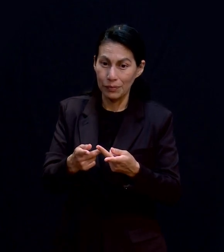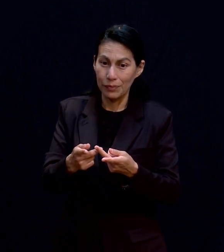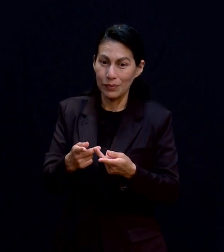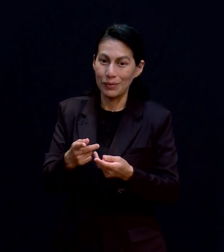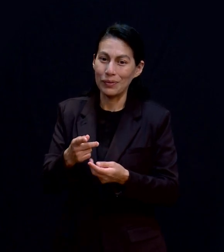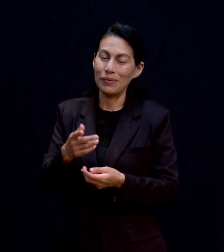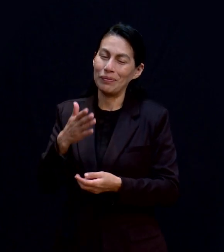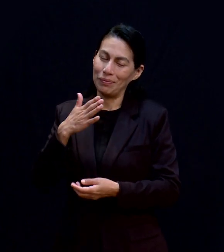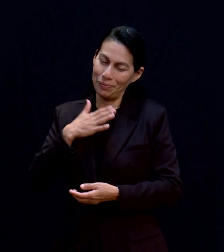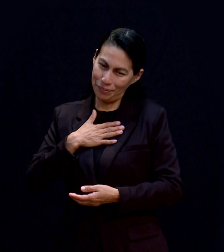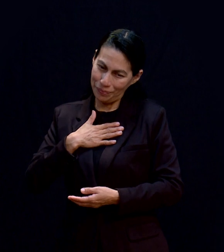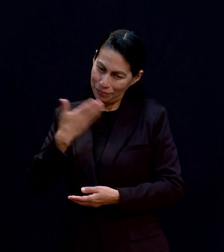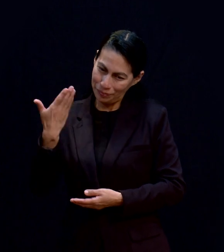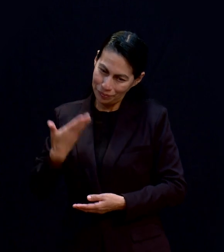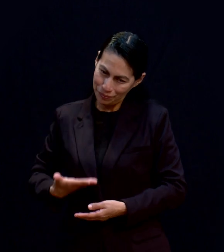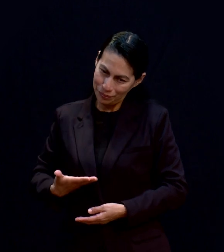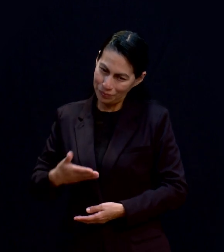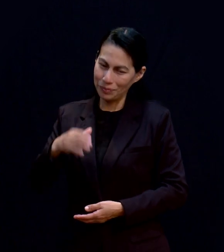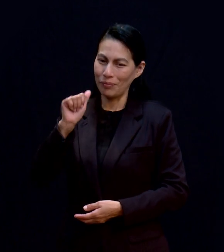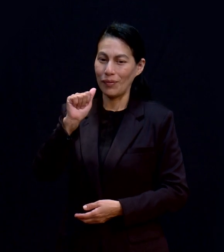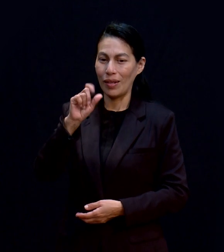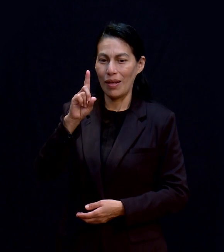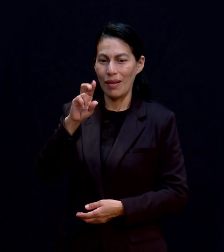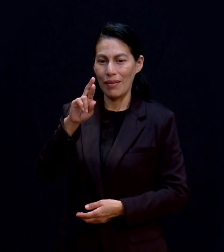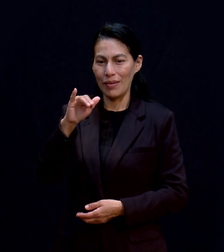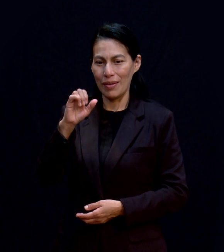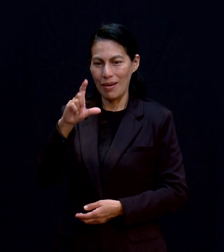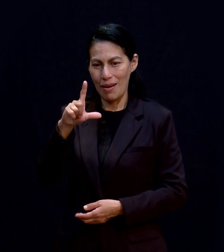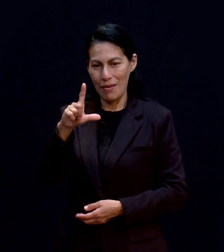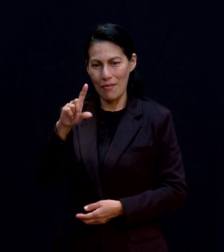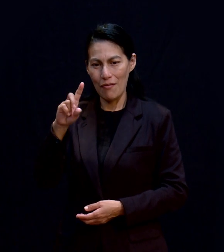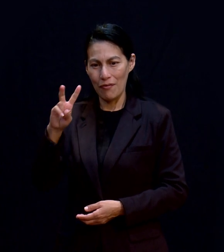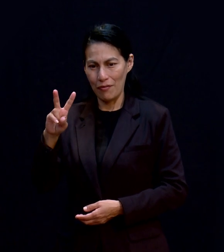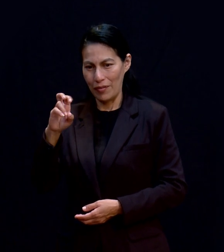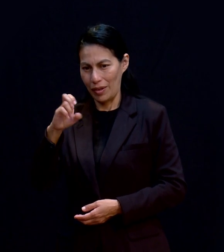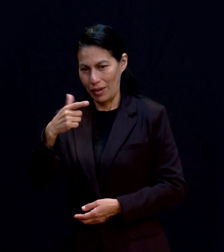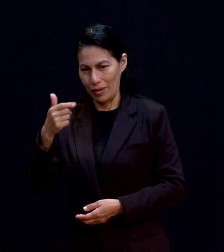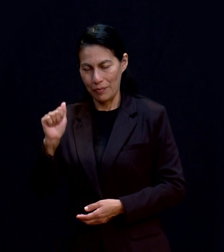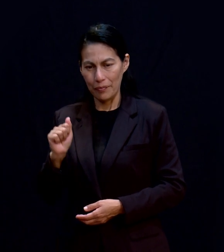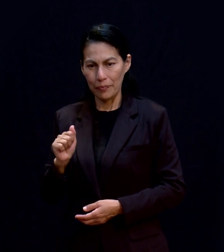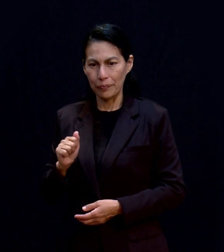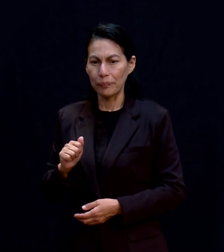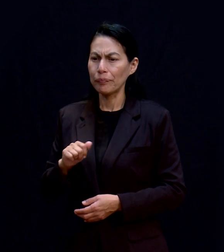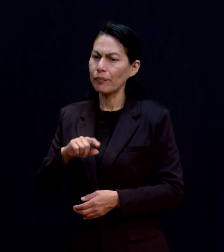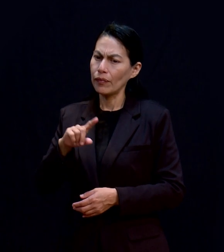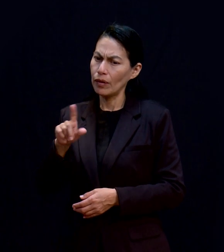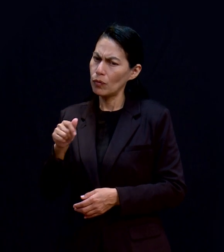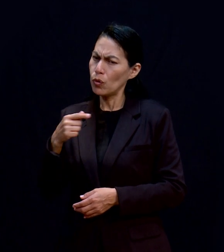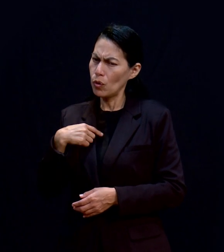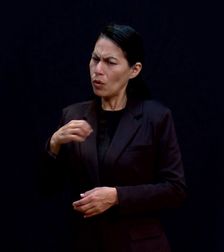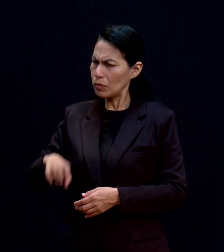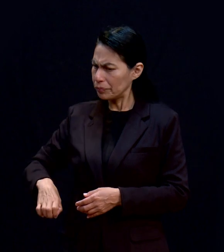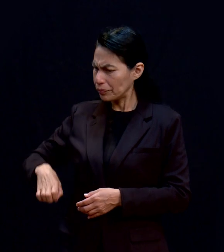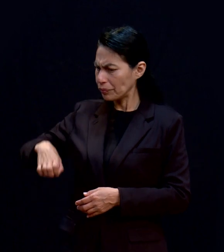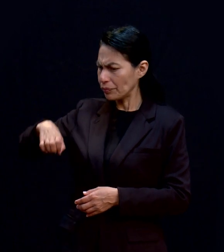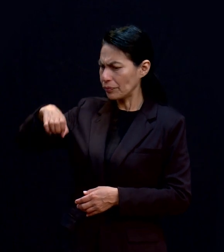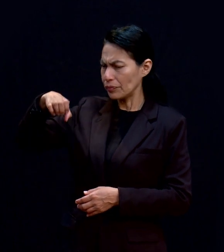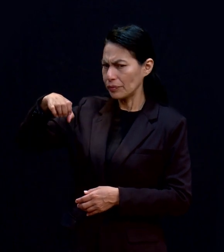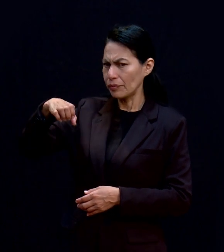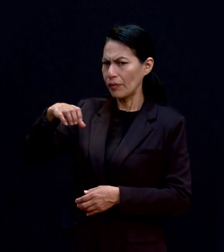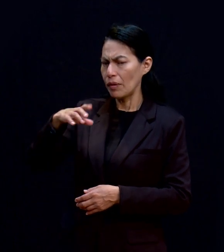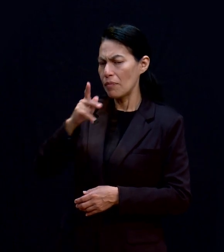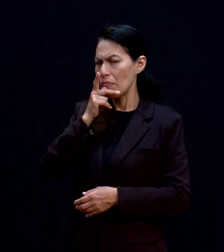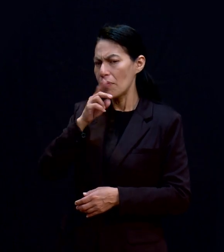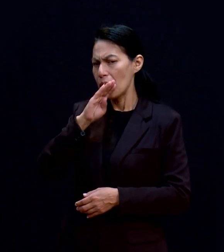años más tarde que se llama adriel áfrica y tú aprendiste a orar en el lugar así es